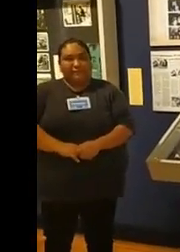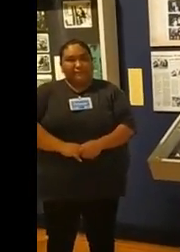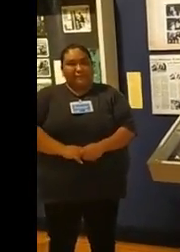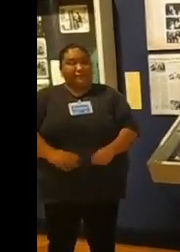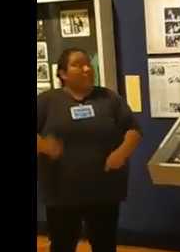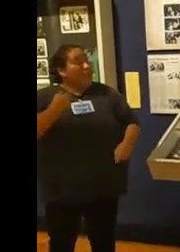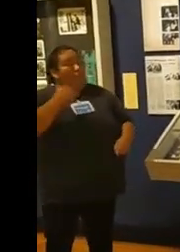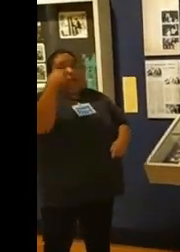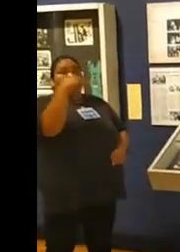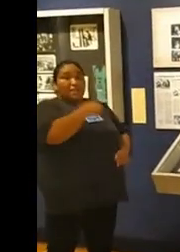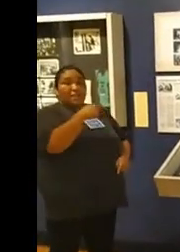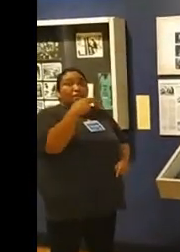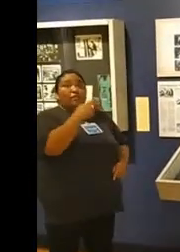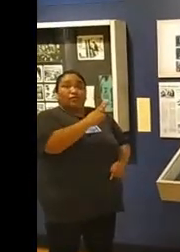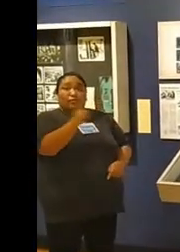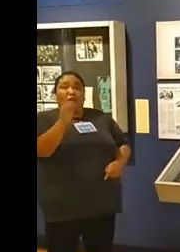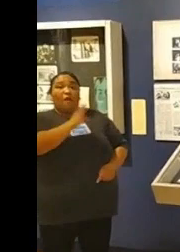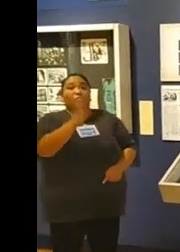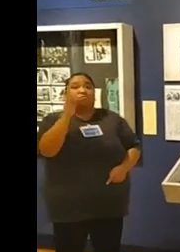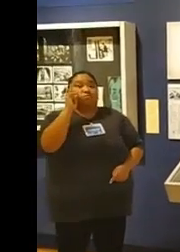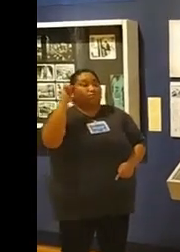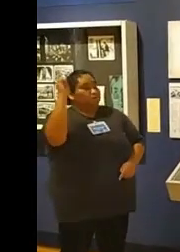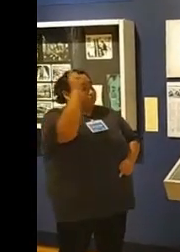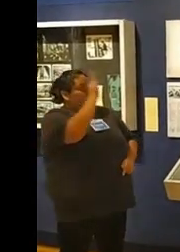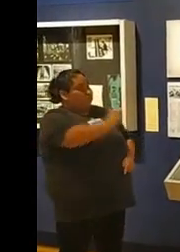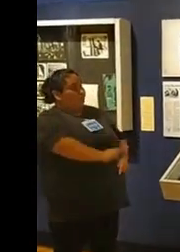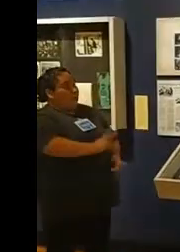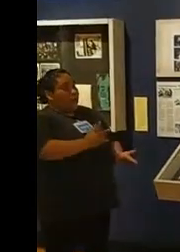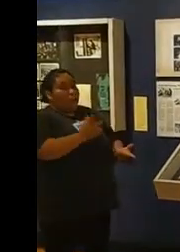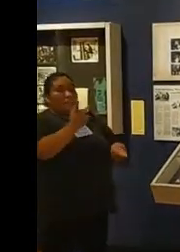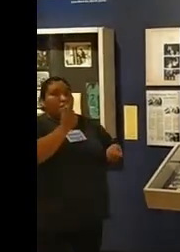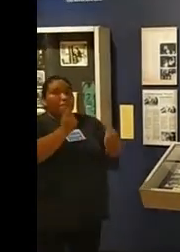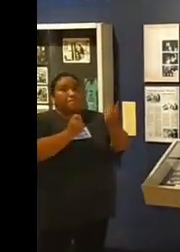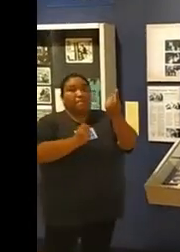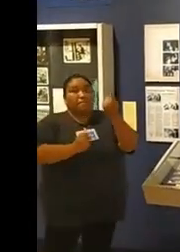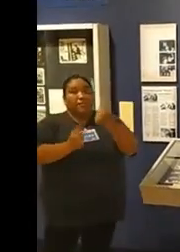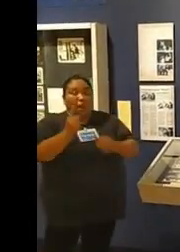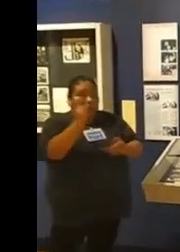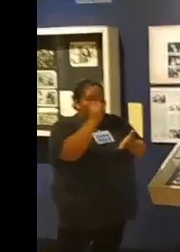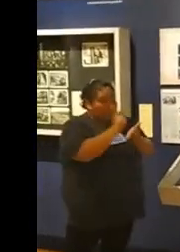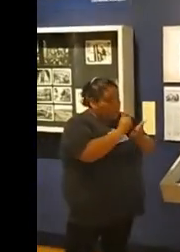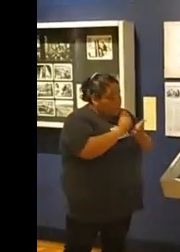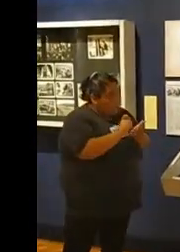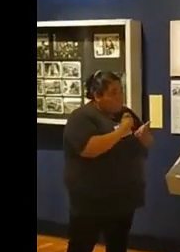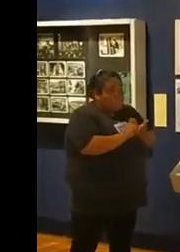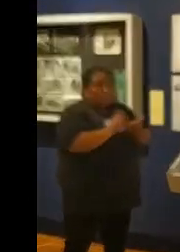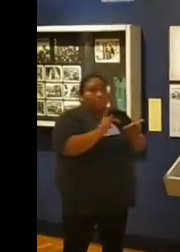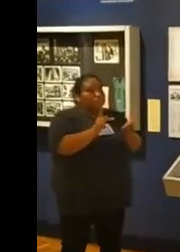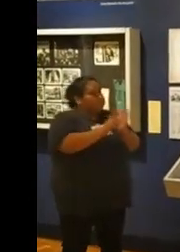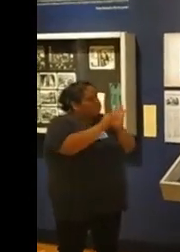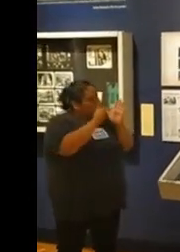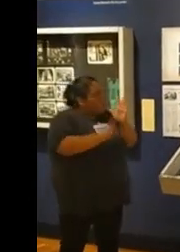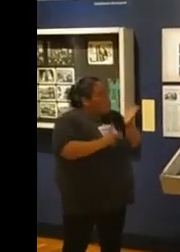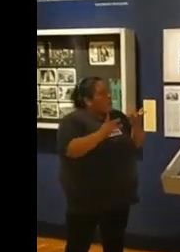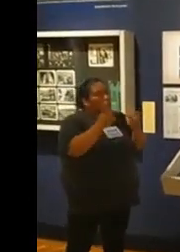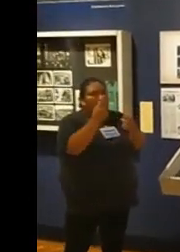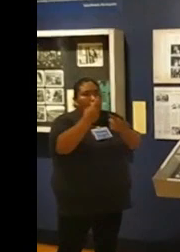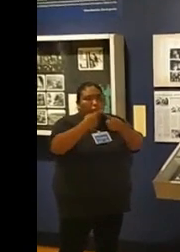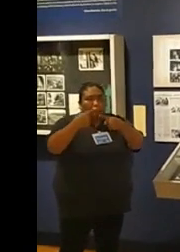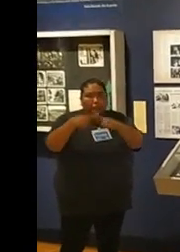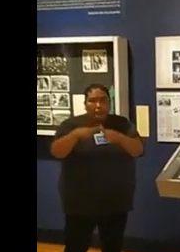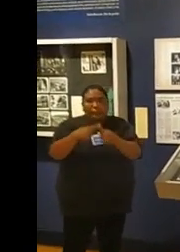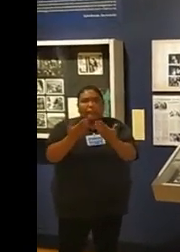De este lado, si pueden ver, hay algunos reportes, alguna documentación sobre uno de